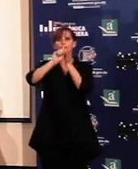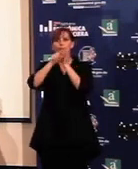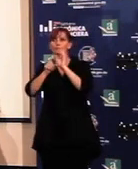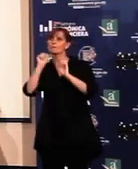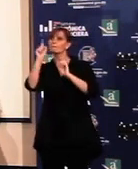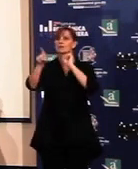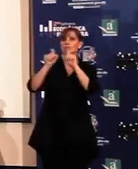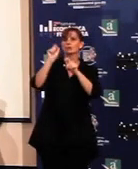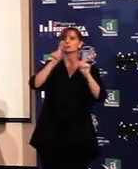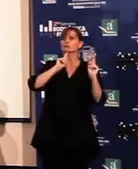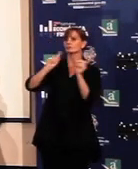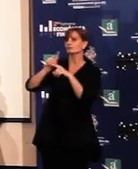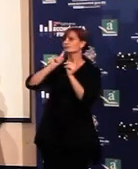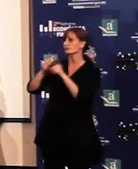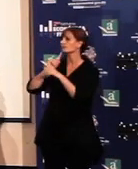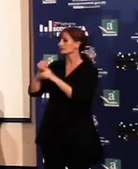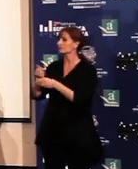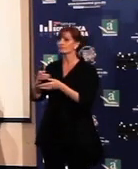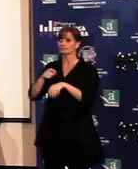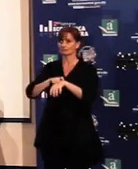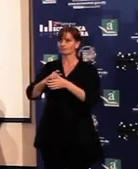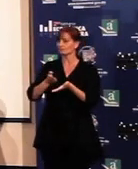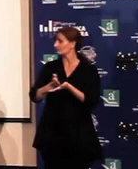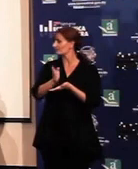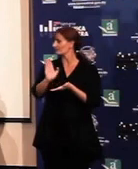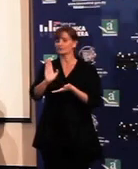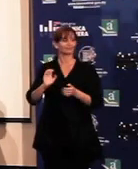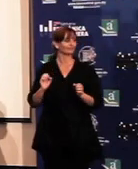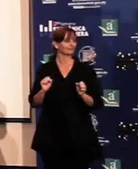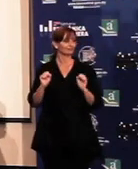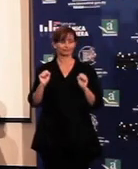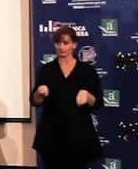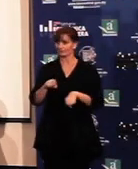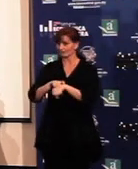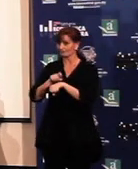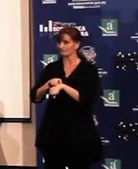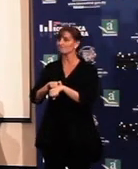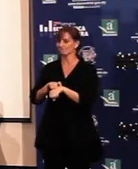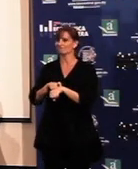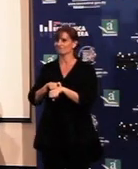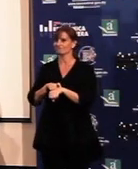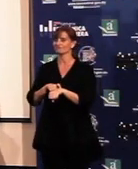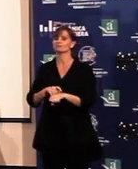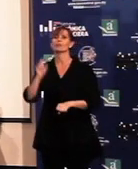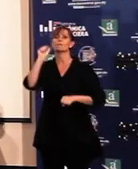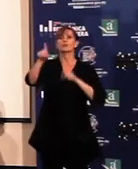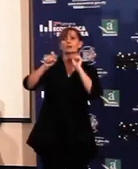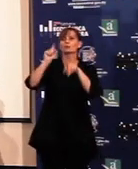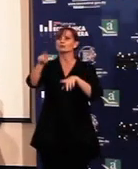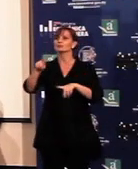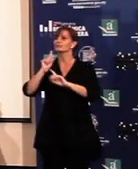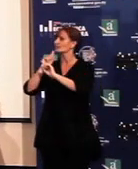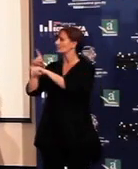y respuestas porque no lo permiten entiendo timekeeper verdad que sí tenemos el tiempo así que ajá